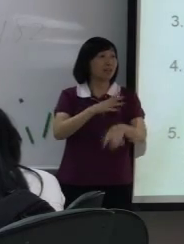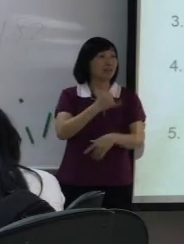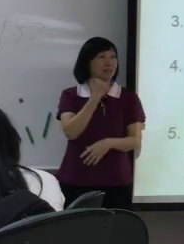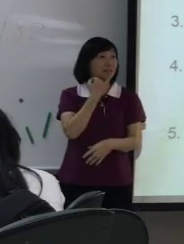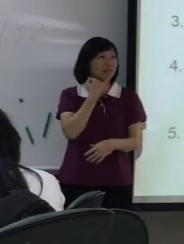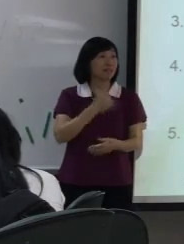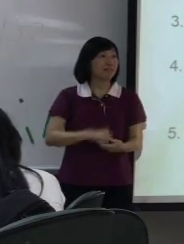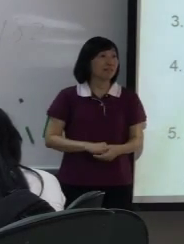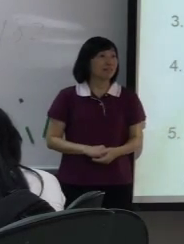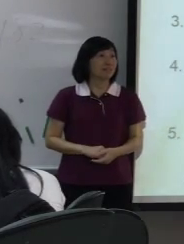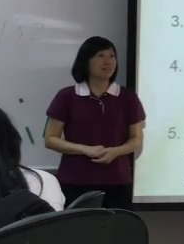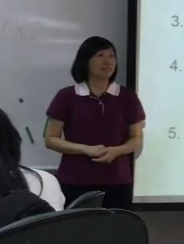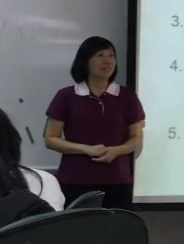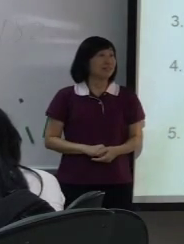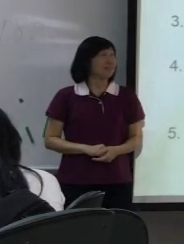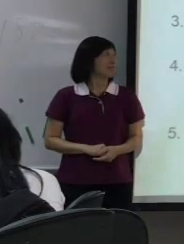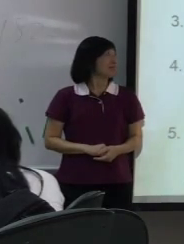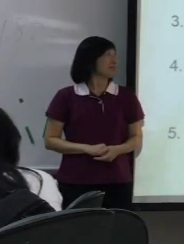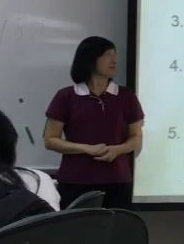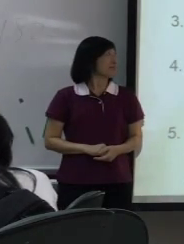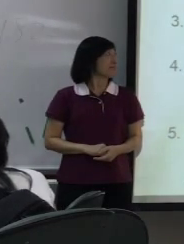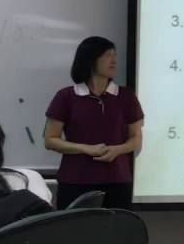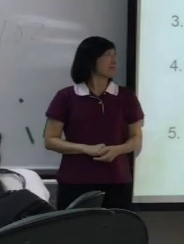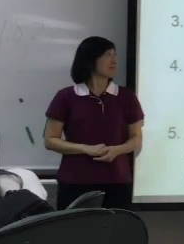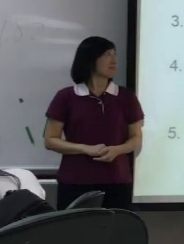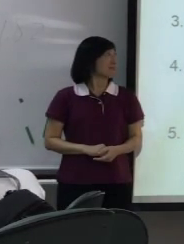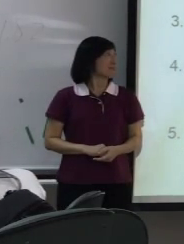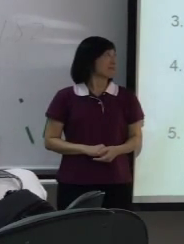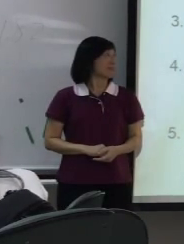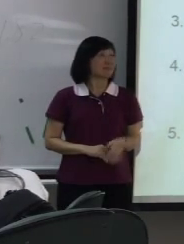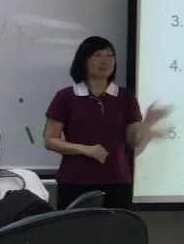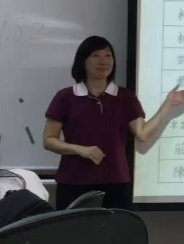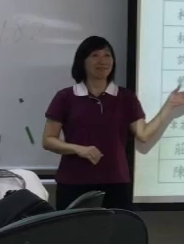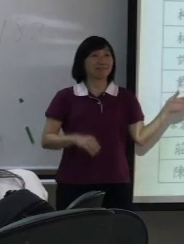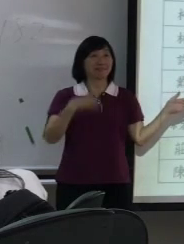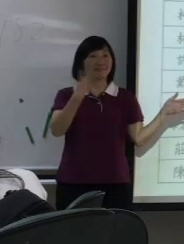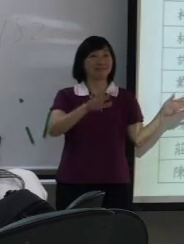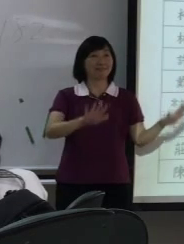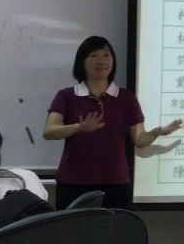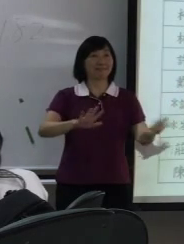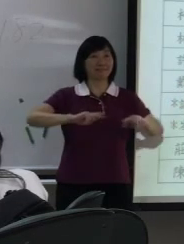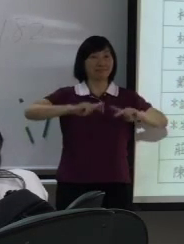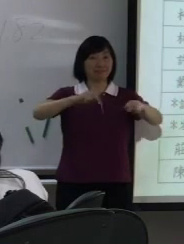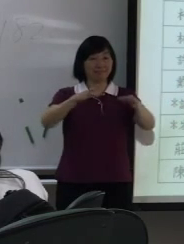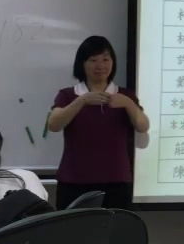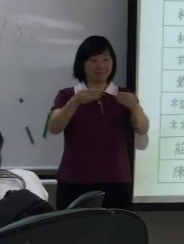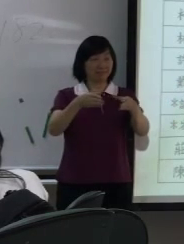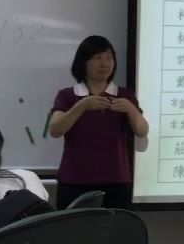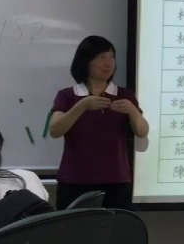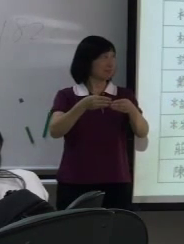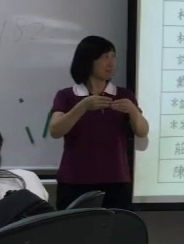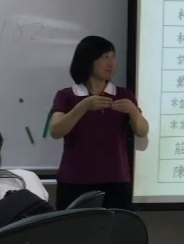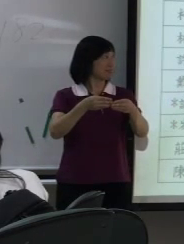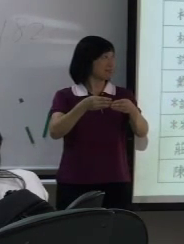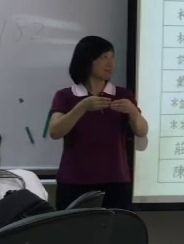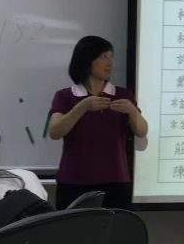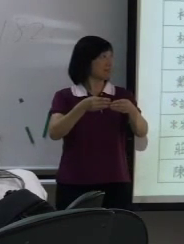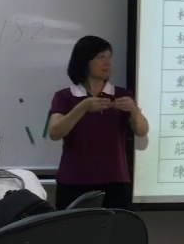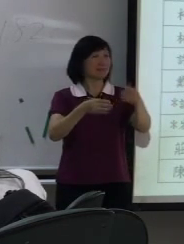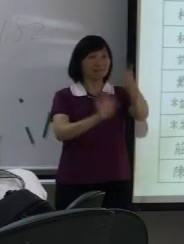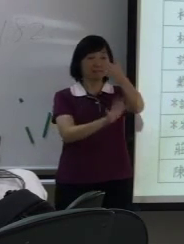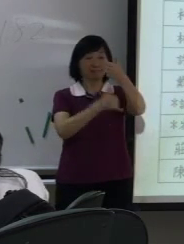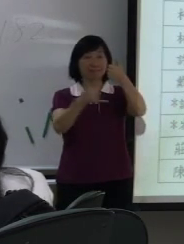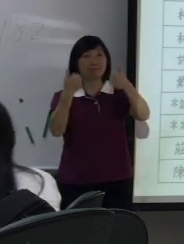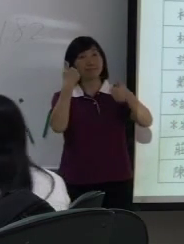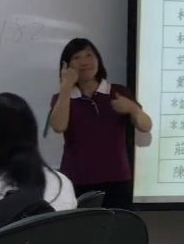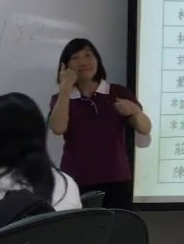好，那最后我来介绍一下我们这次修订的手语词典的一些编辑委员